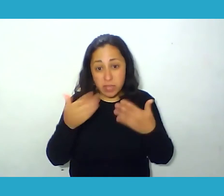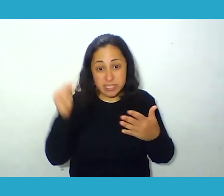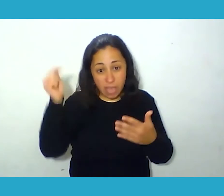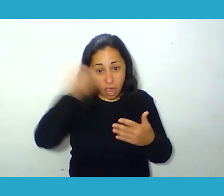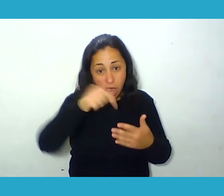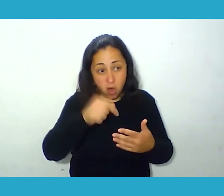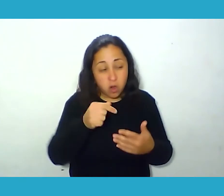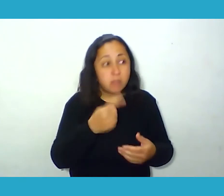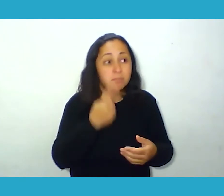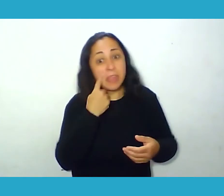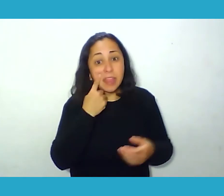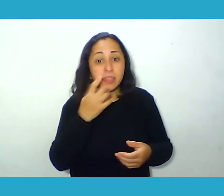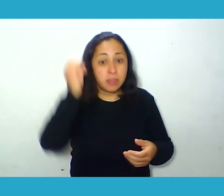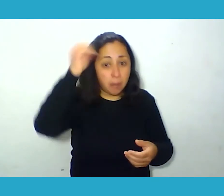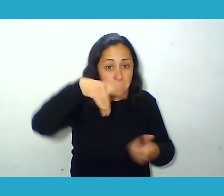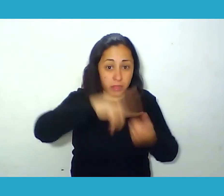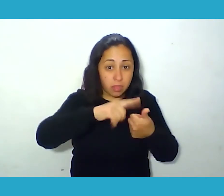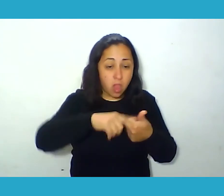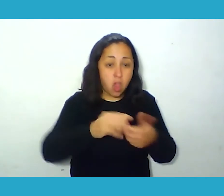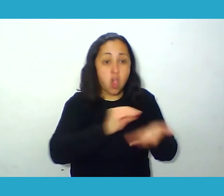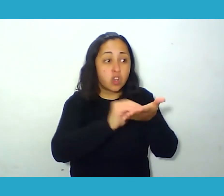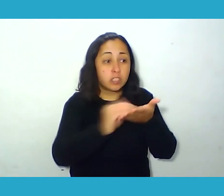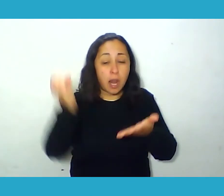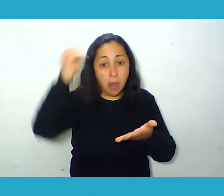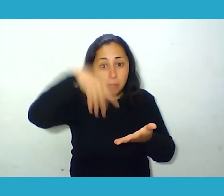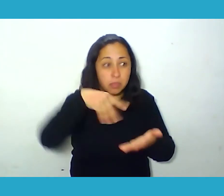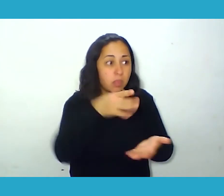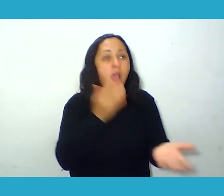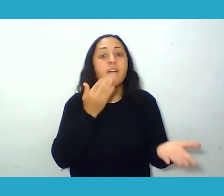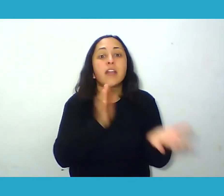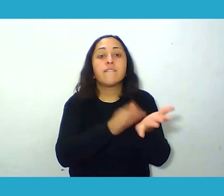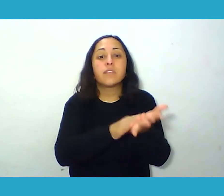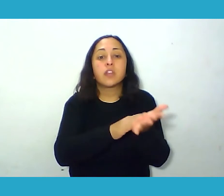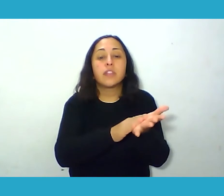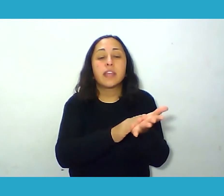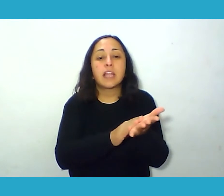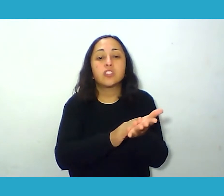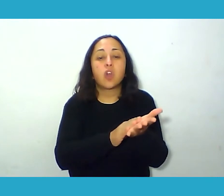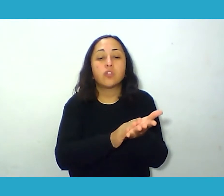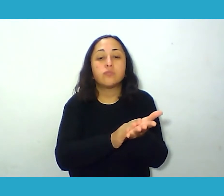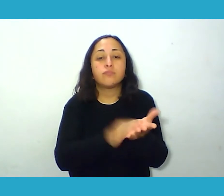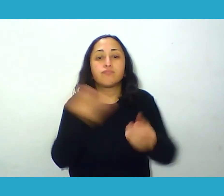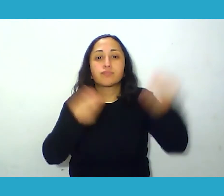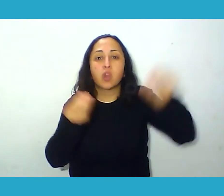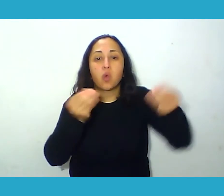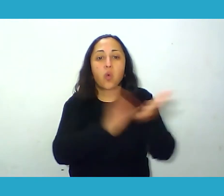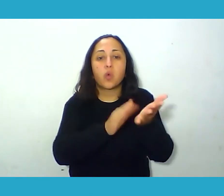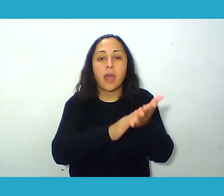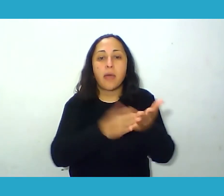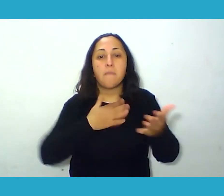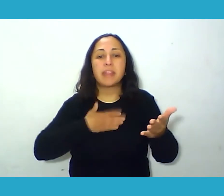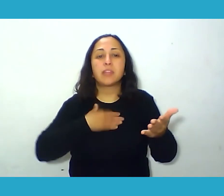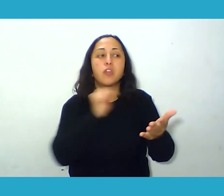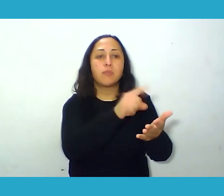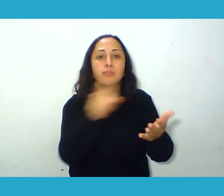que tanto los intendentes como los concejales que han hablado les pide que presenten su declaración jurada patrimonial, porque